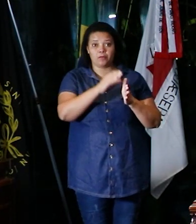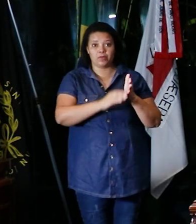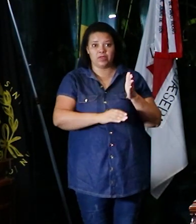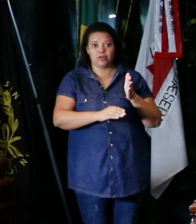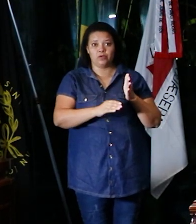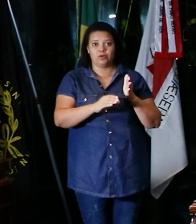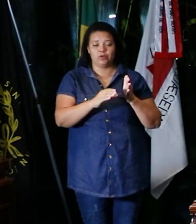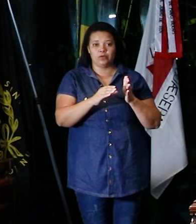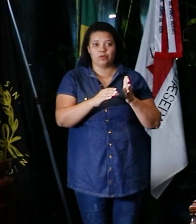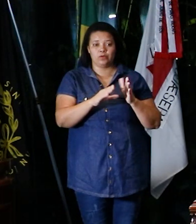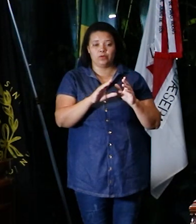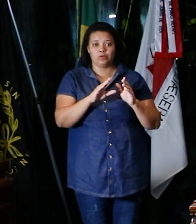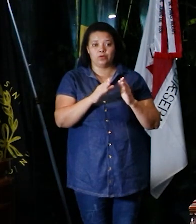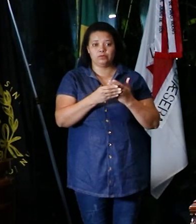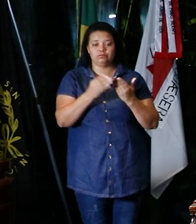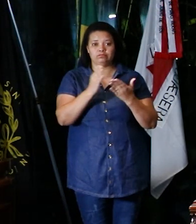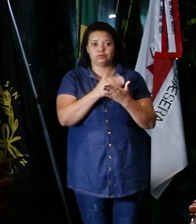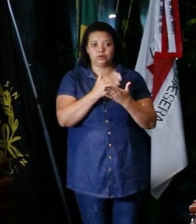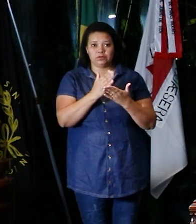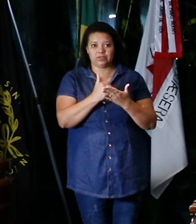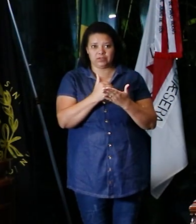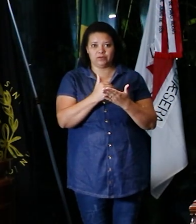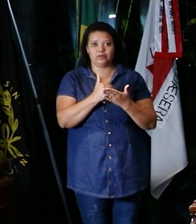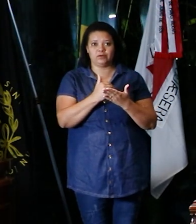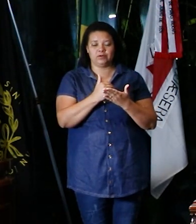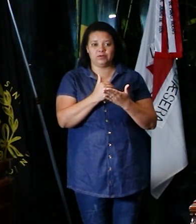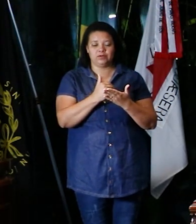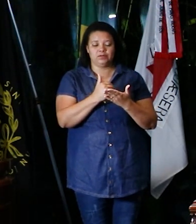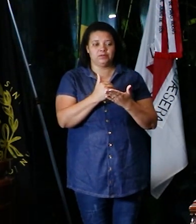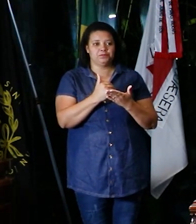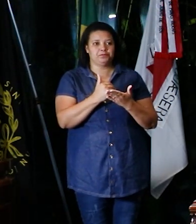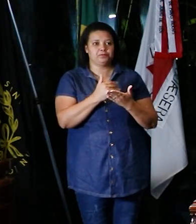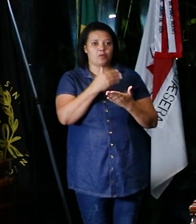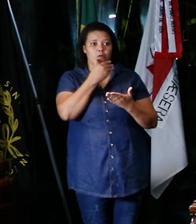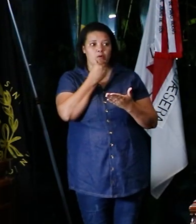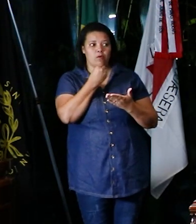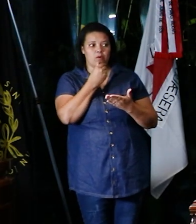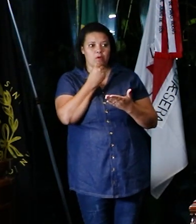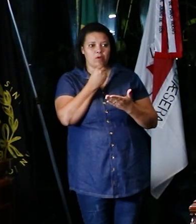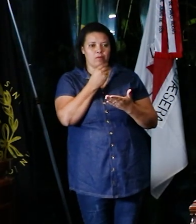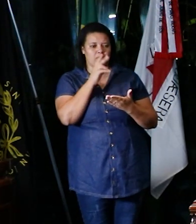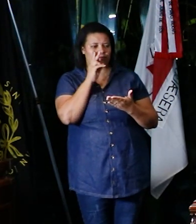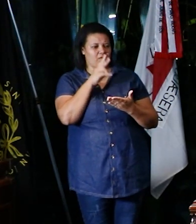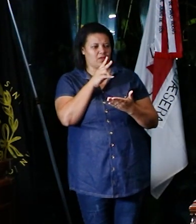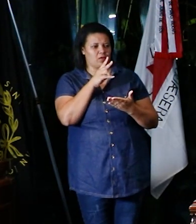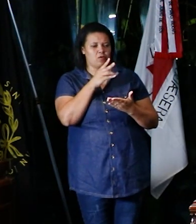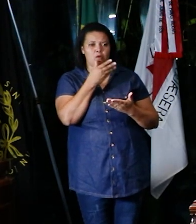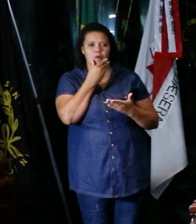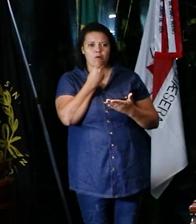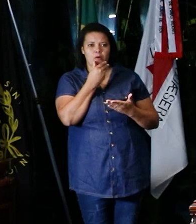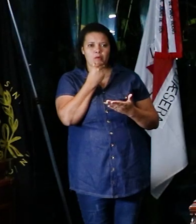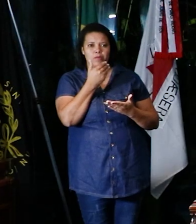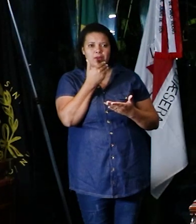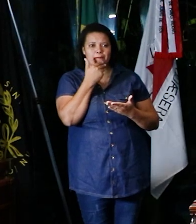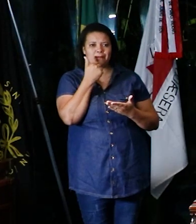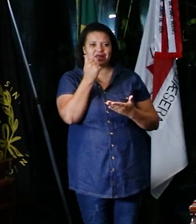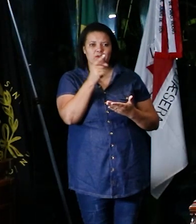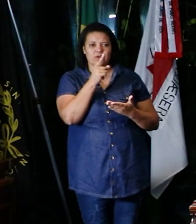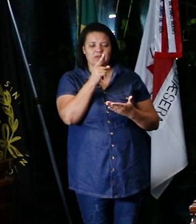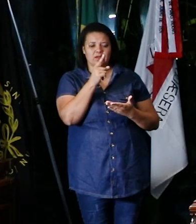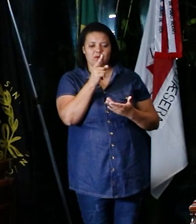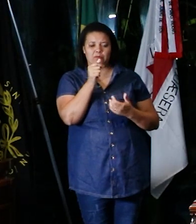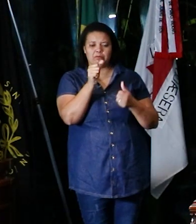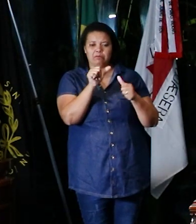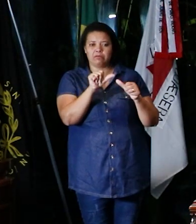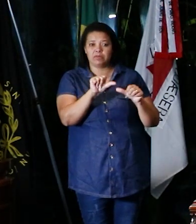Gênesis. E o Senhor, vendo que os homens não melhoravam, antes se tornavam